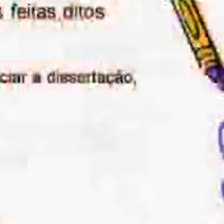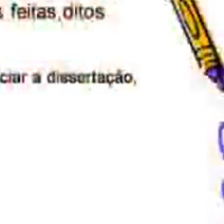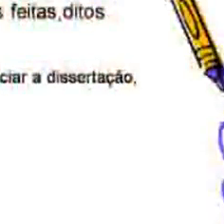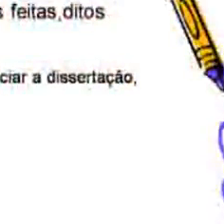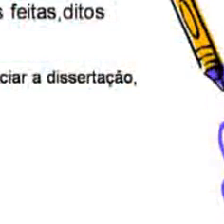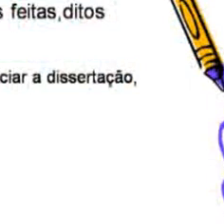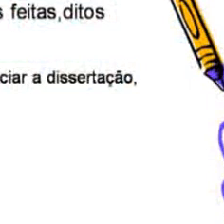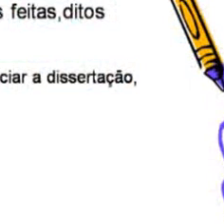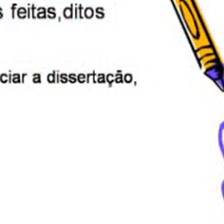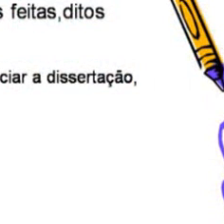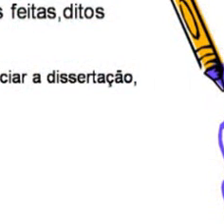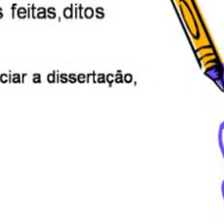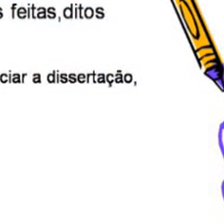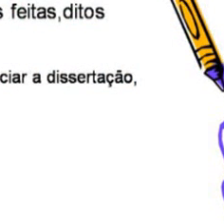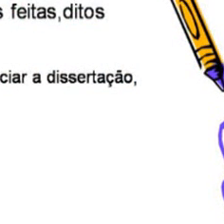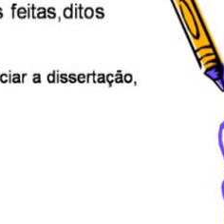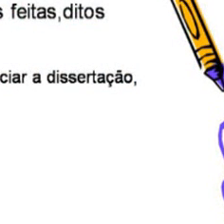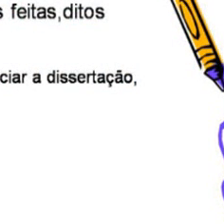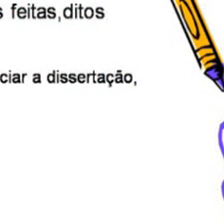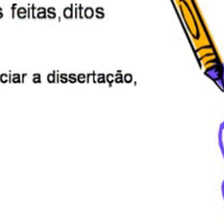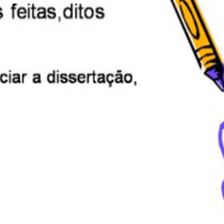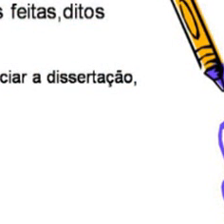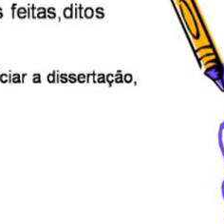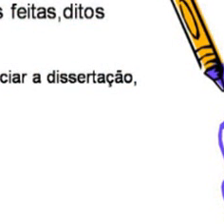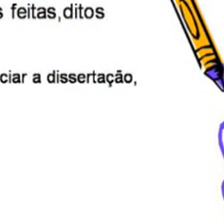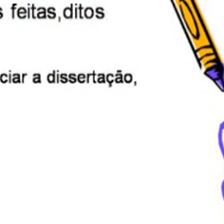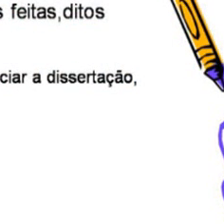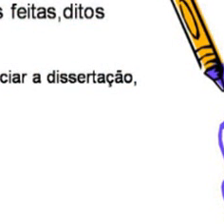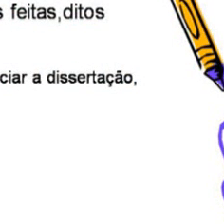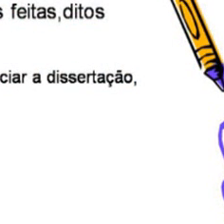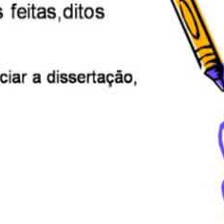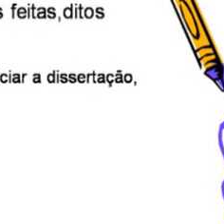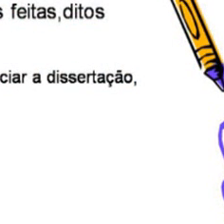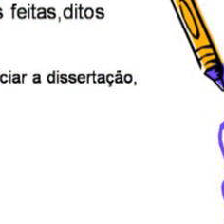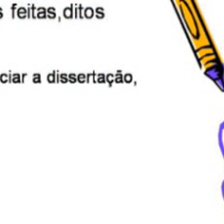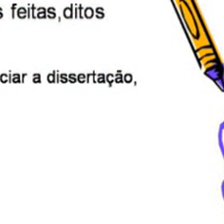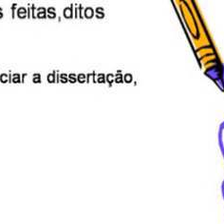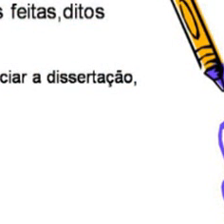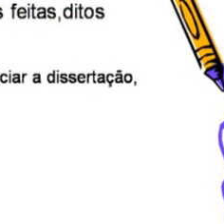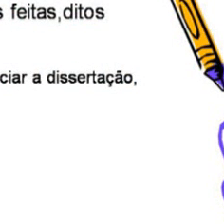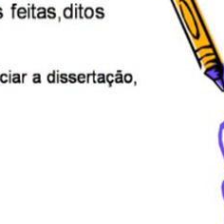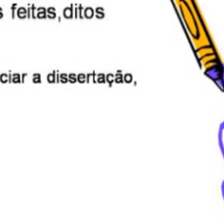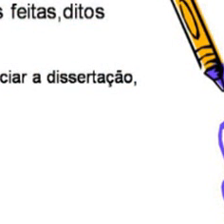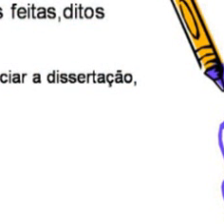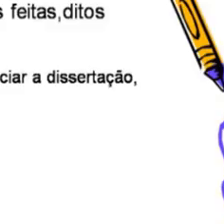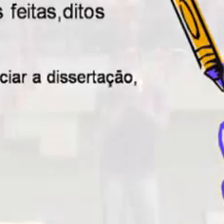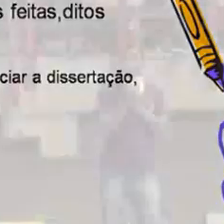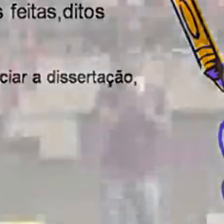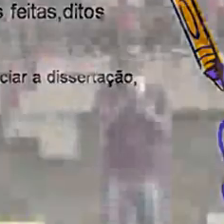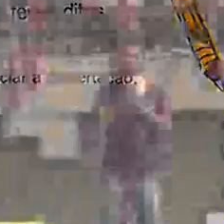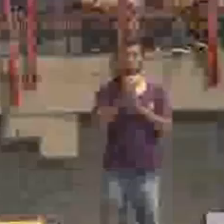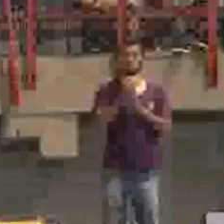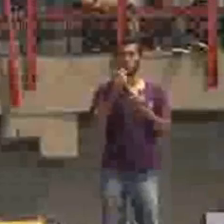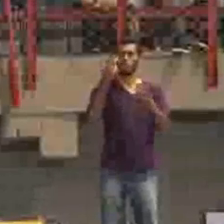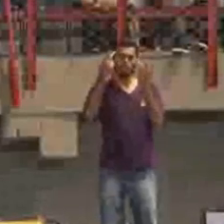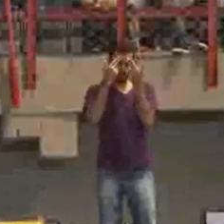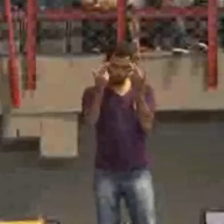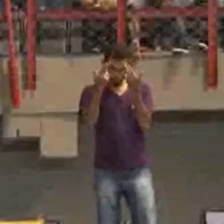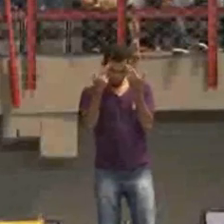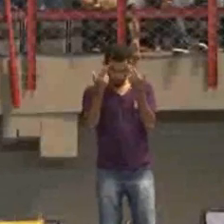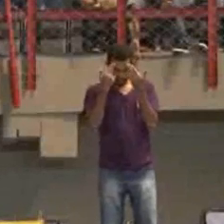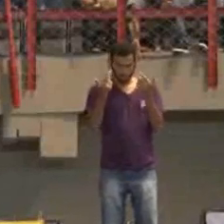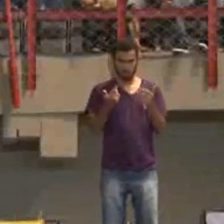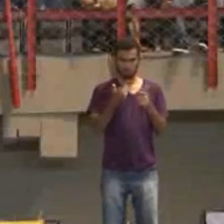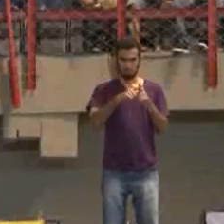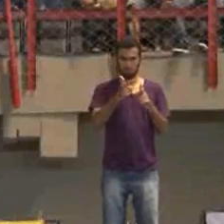das expressões acima podem ser usadas no corpo dos parágrafos, sem que isso implique lugar comum. O que é